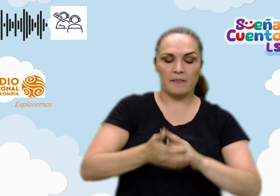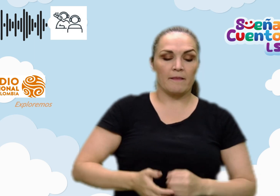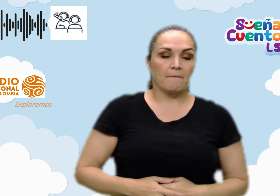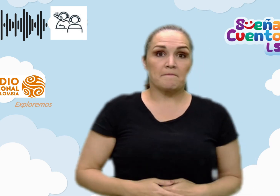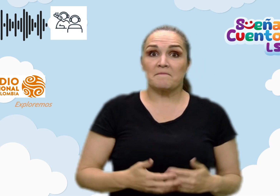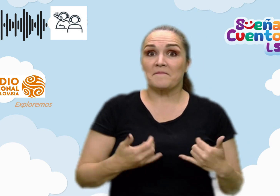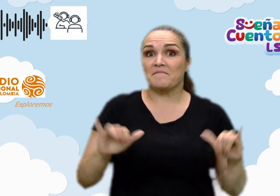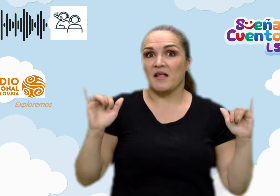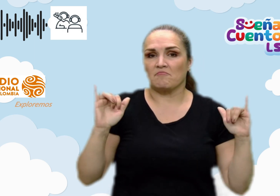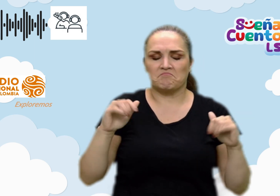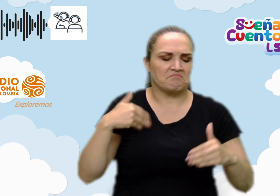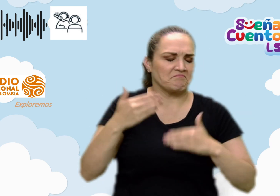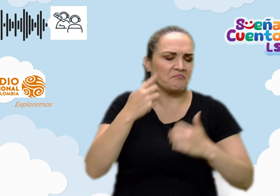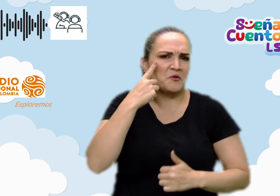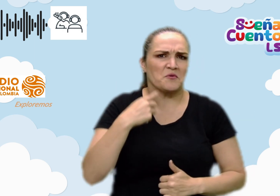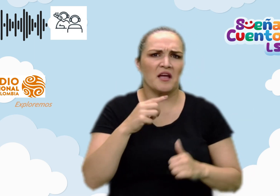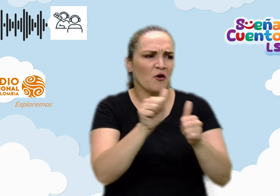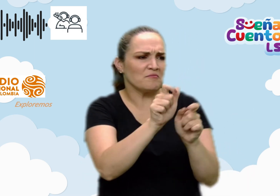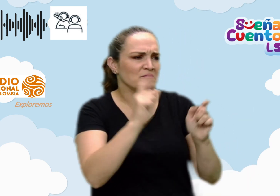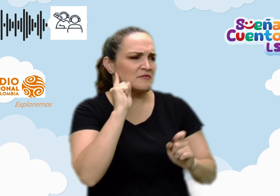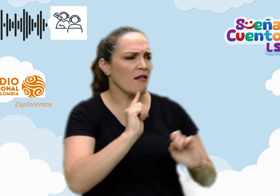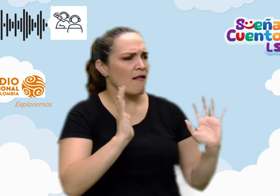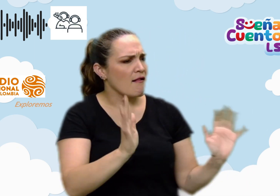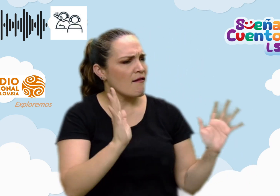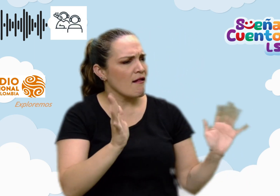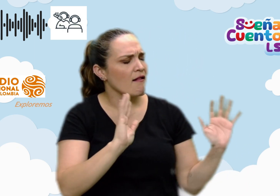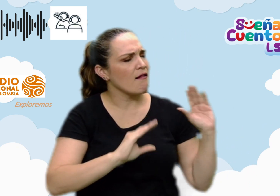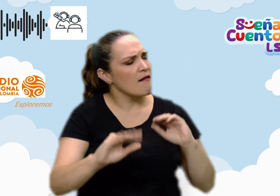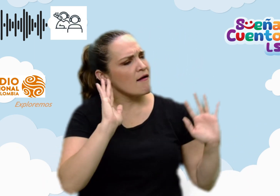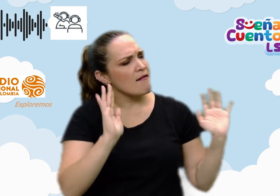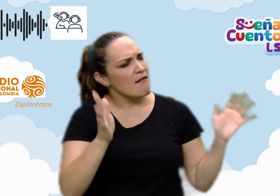ellos. Y ya cierto día con los